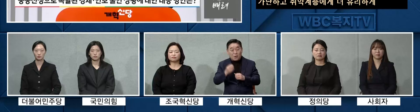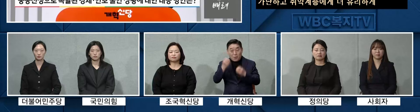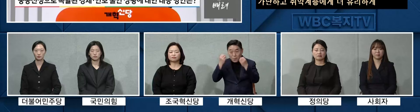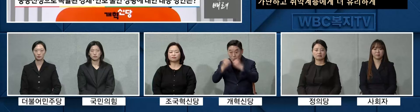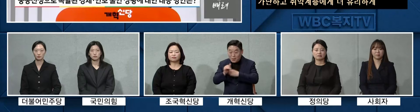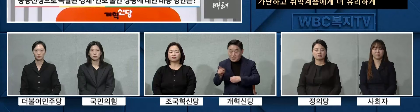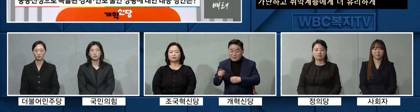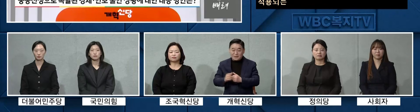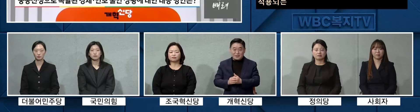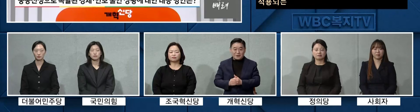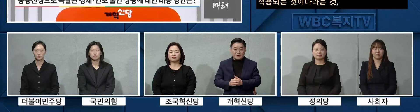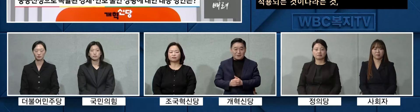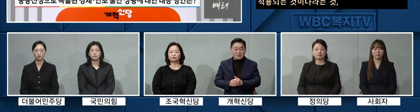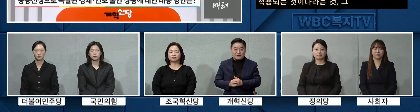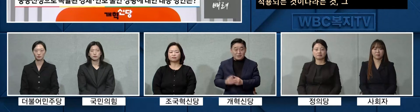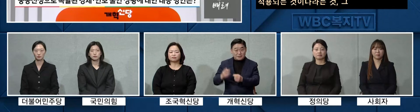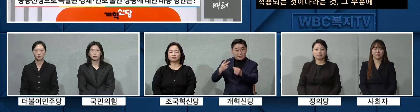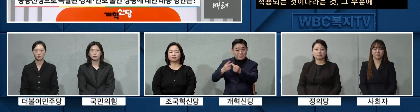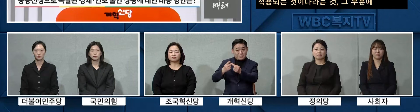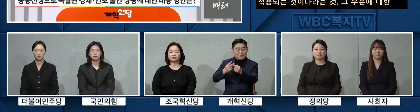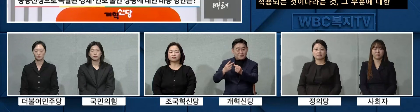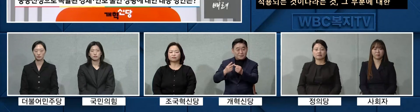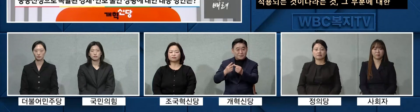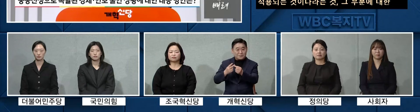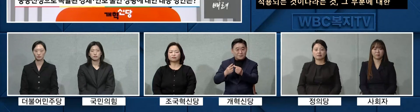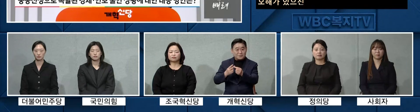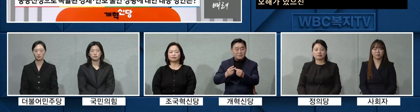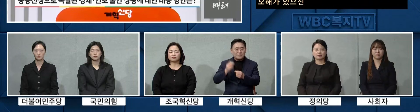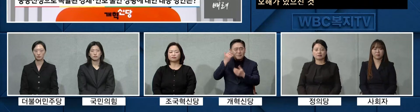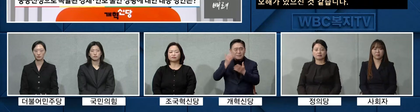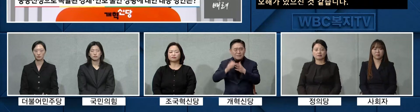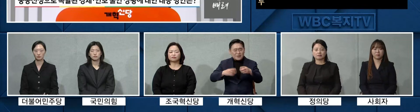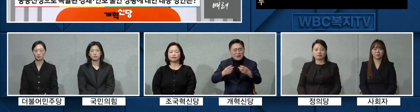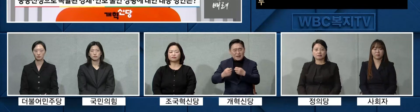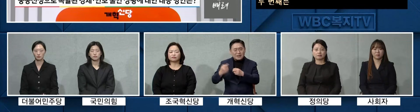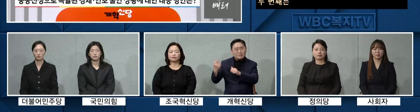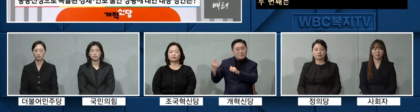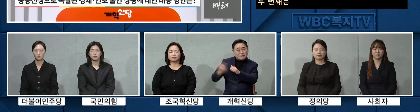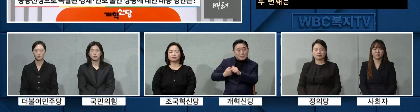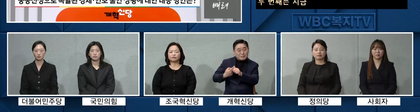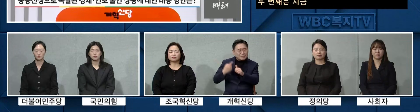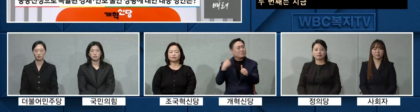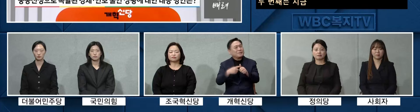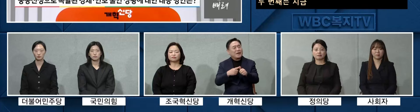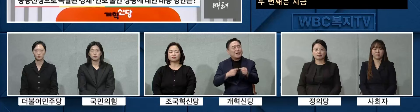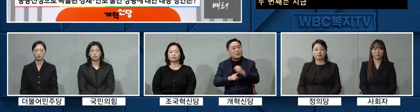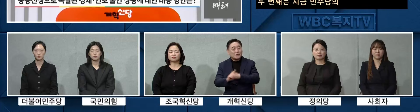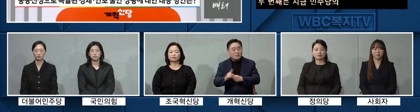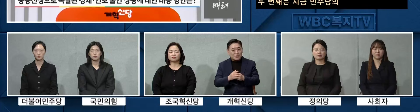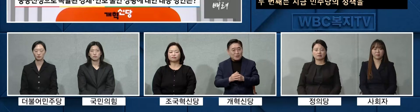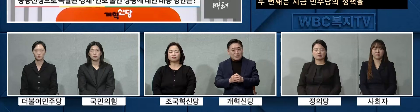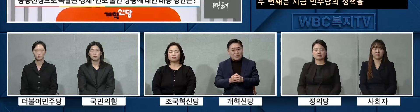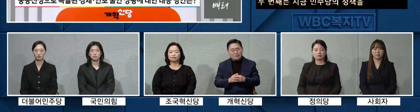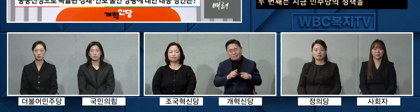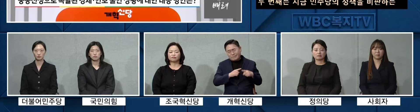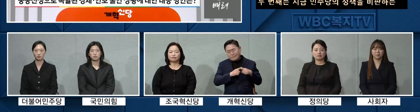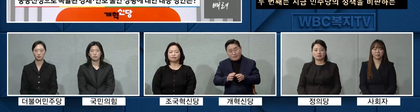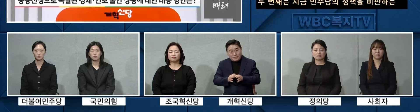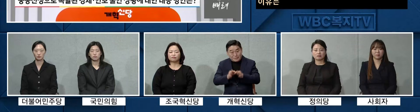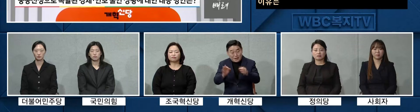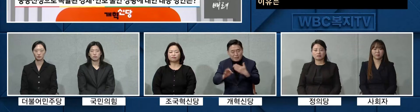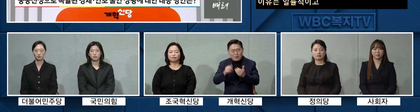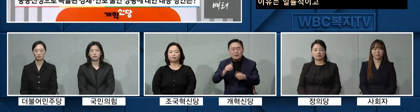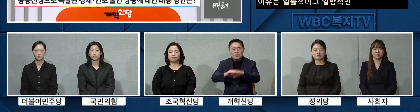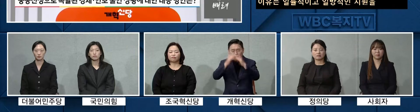있으신 것 같습니다. 두 번째는 지금 민주당의 그 정책을 비판하는 이유는 일률적이고 일방적인 지원을 하게 되면 전체